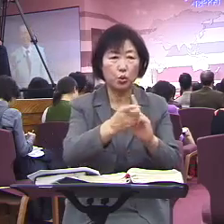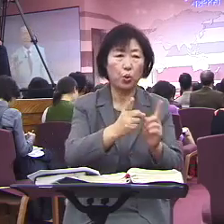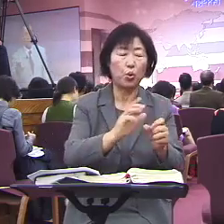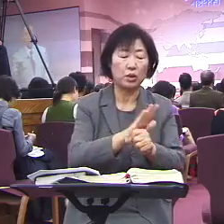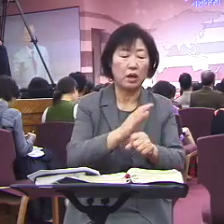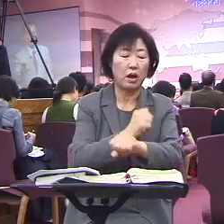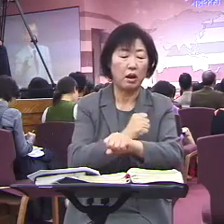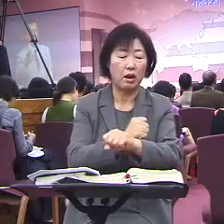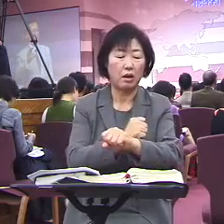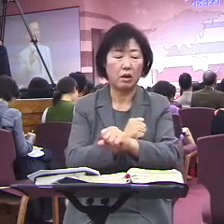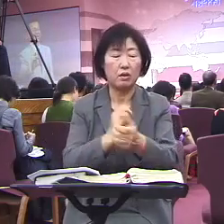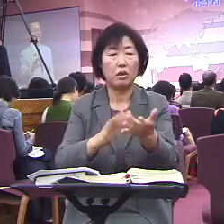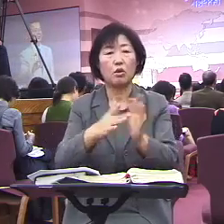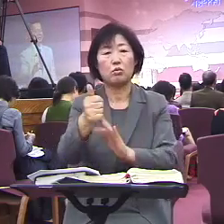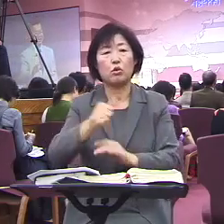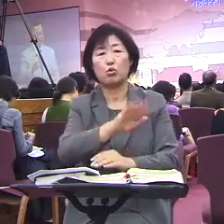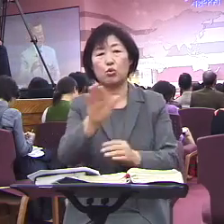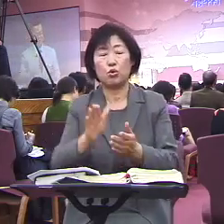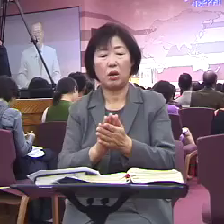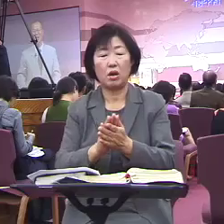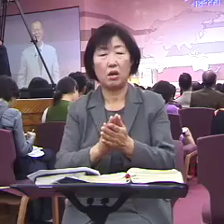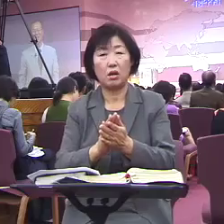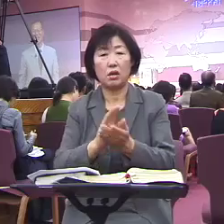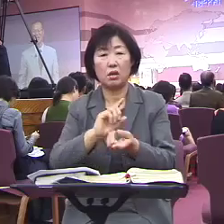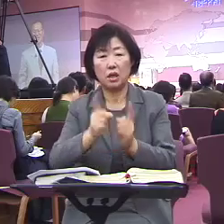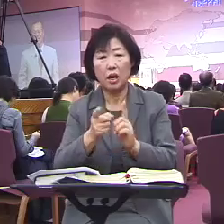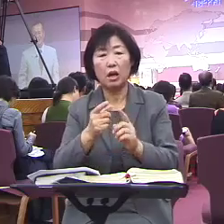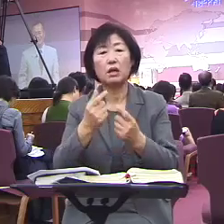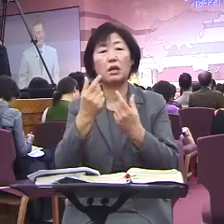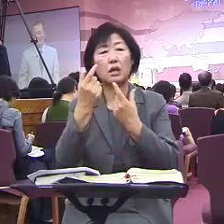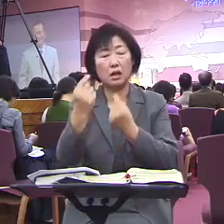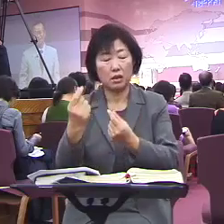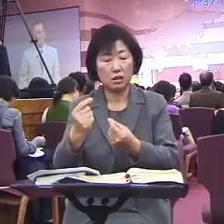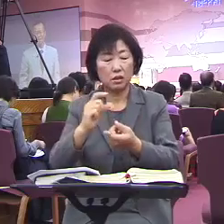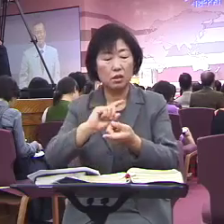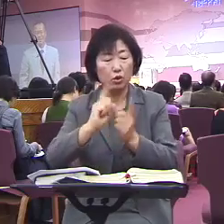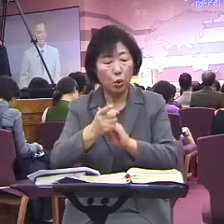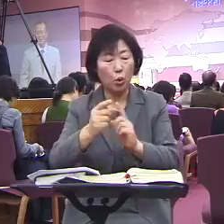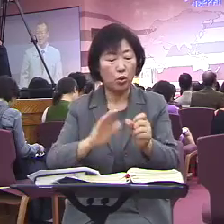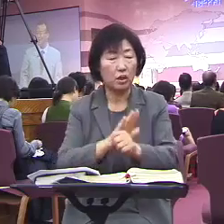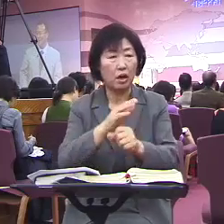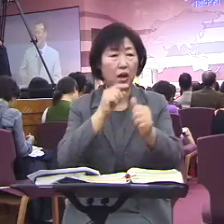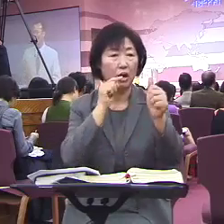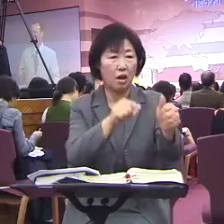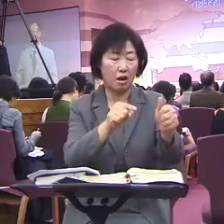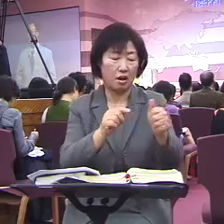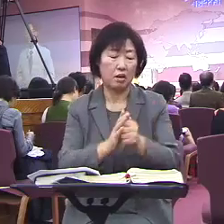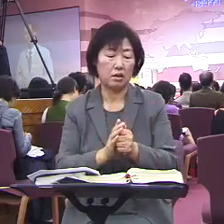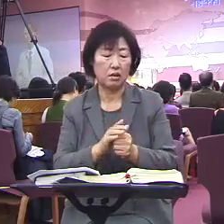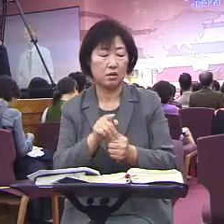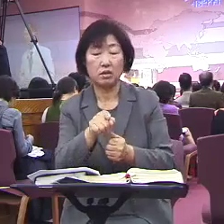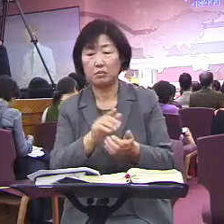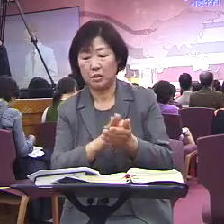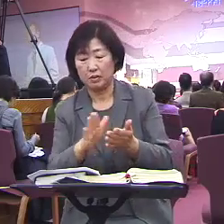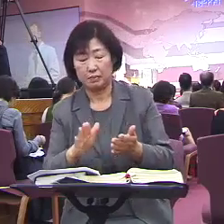사랑하라. 예수님이 우리를 사랑하듯이 서로 사랑하라 입니다. 근데 그 사랑하라는 것이 입으로만